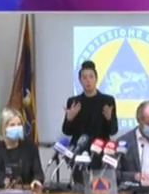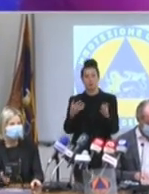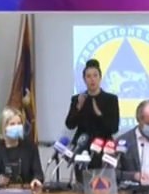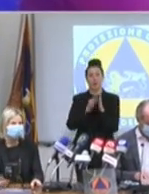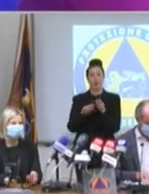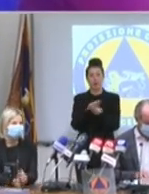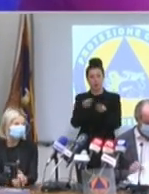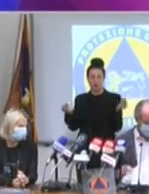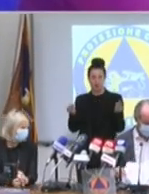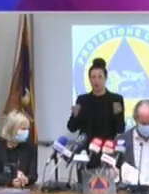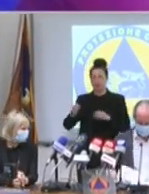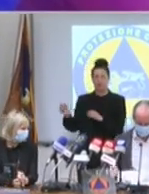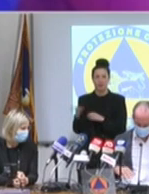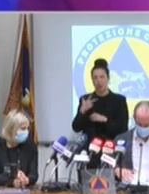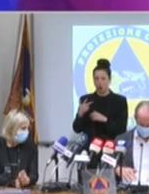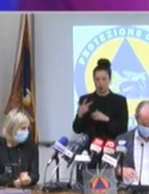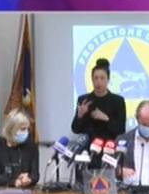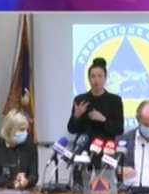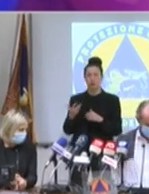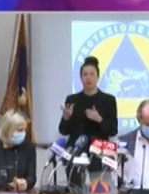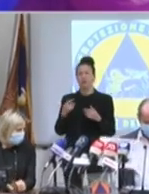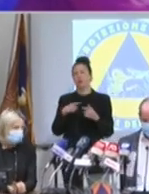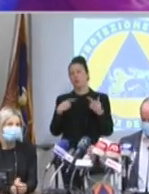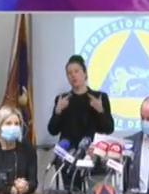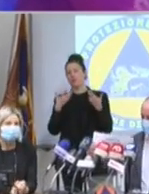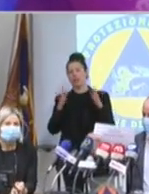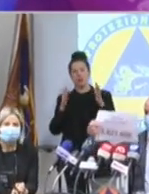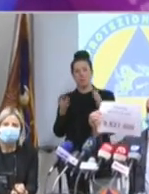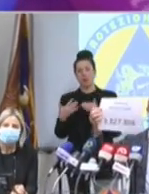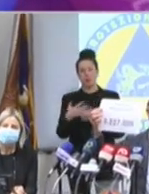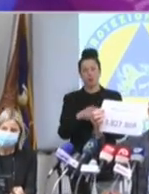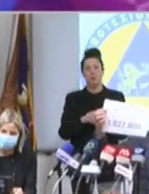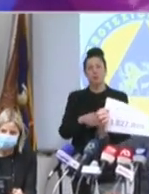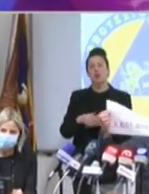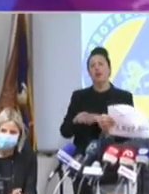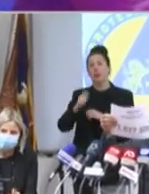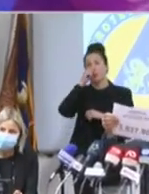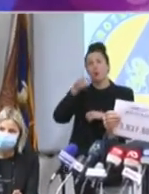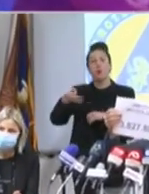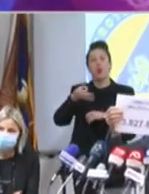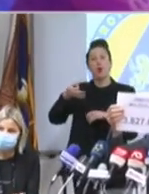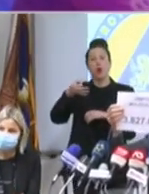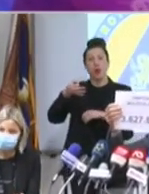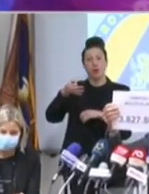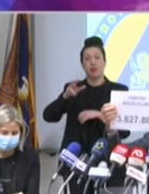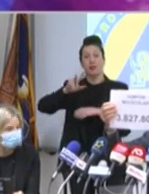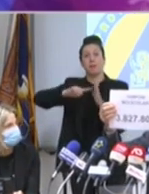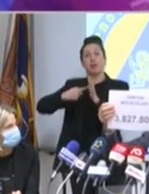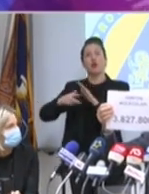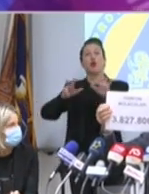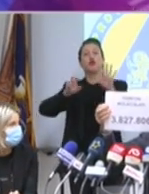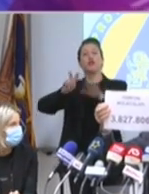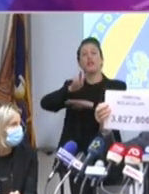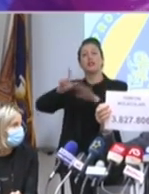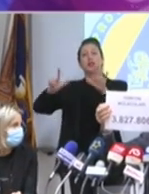le grandi nazioni. Si parte dalle terre. Terza e ultima cosa, prima che parla Zaia, sì. I cittadini, così